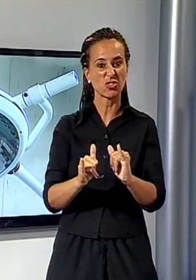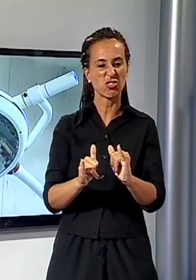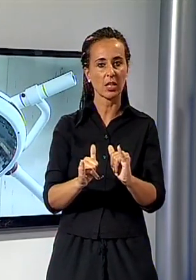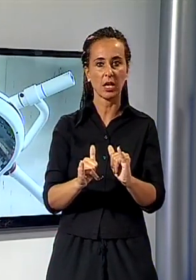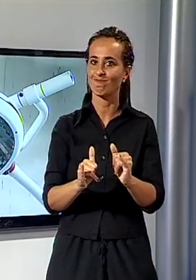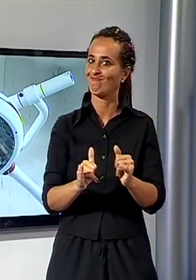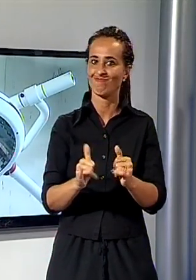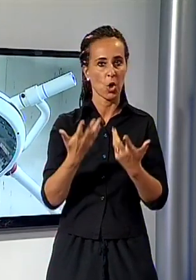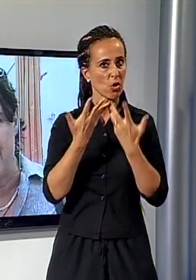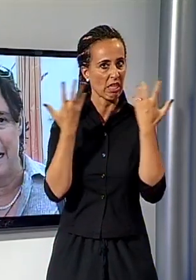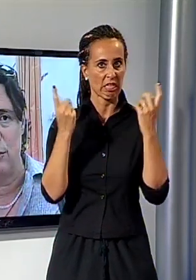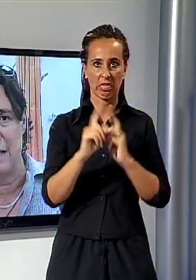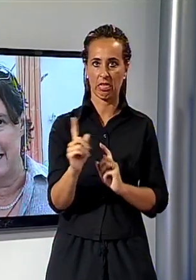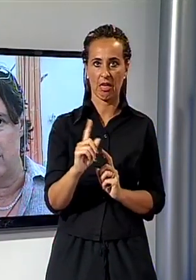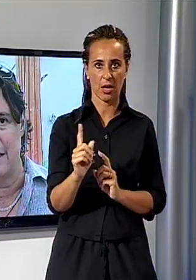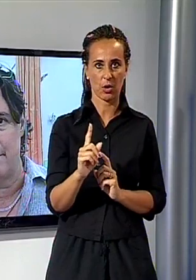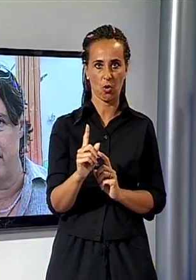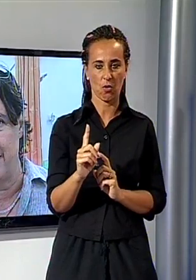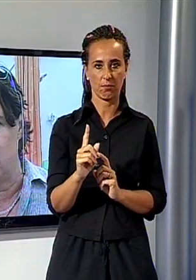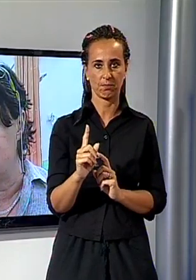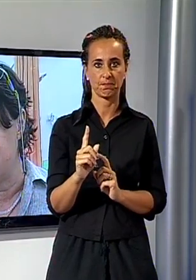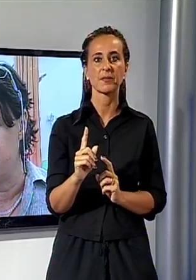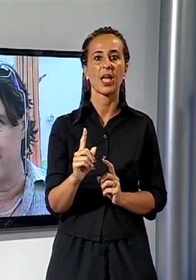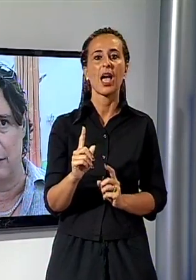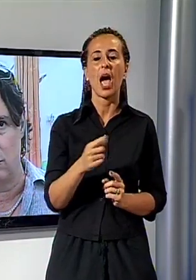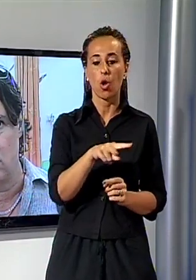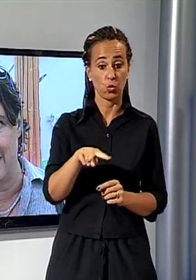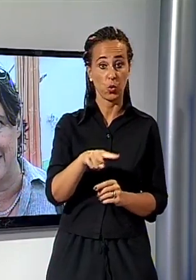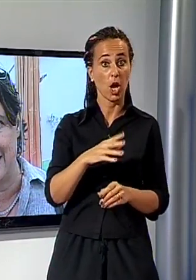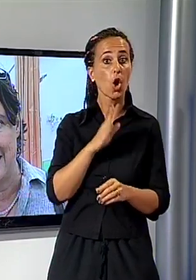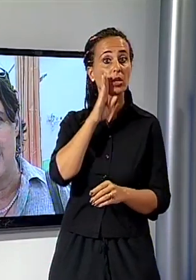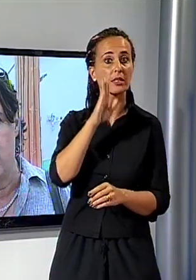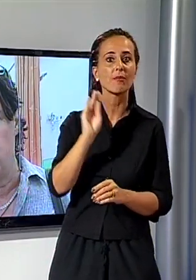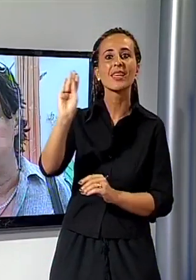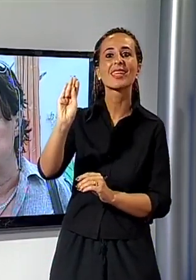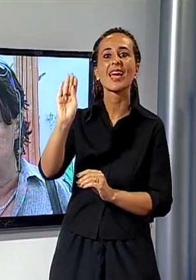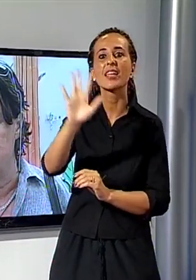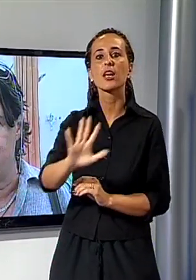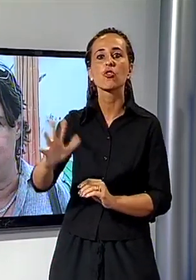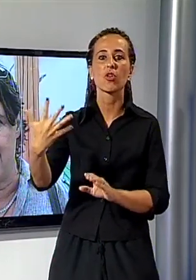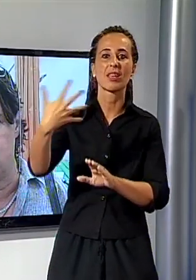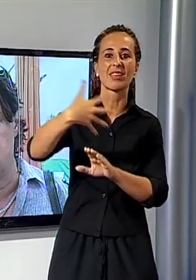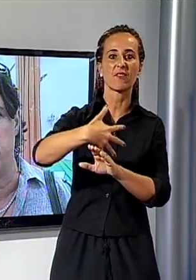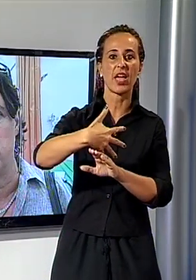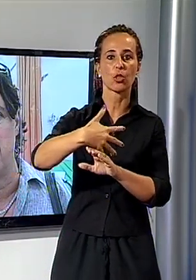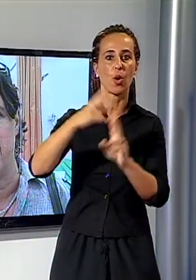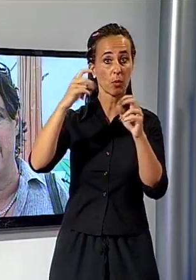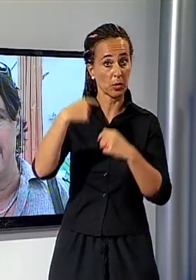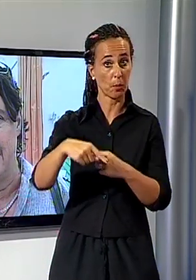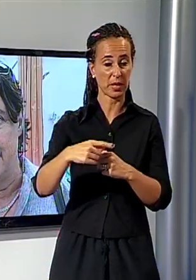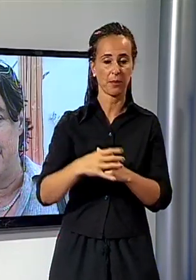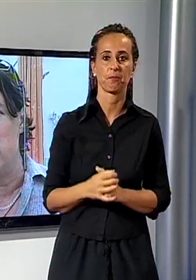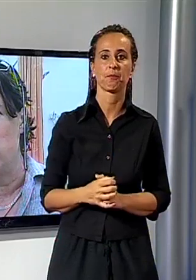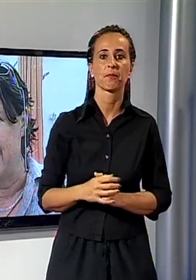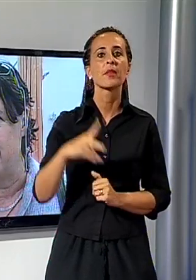reazione però non finisce qui perché il presidente dell'Unione dei Comuni, Andrea Bonfanti, ha annunciato entro settembre una riunione congiunta